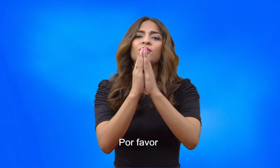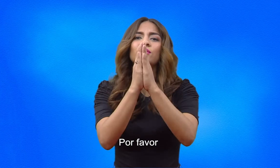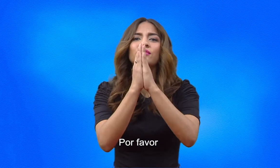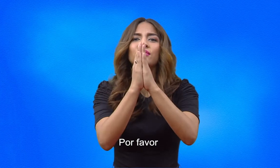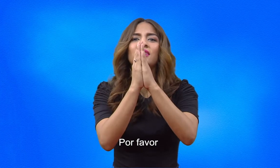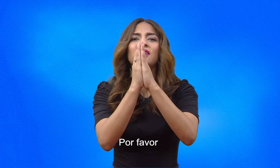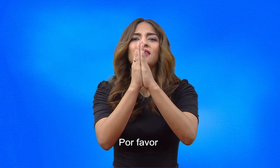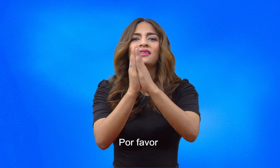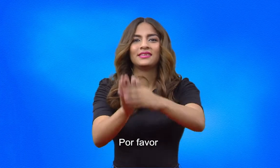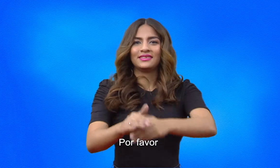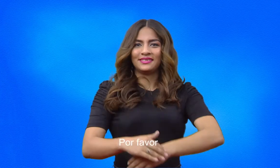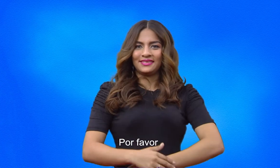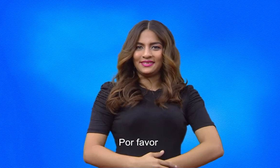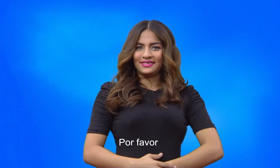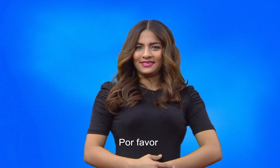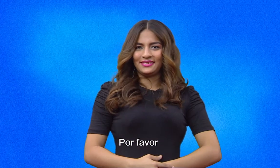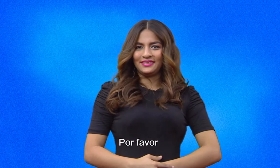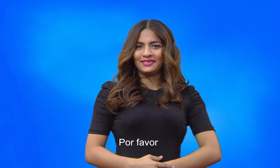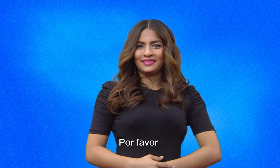Por favor.